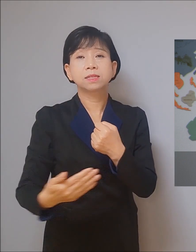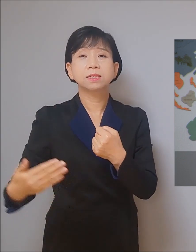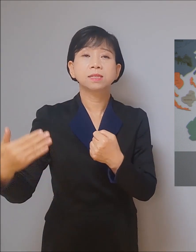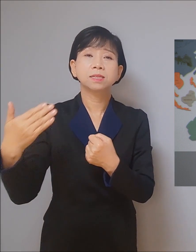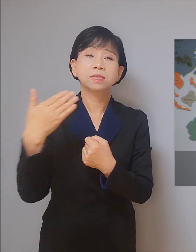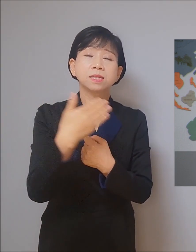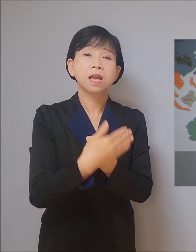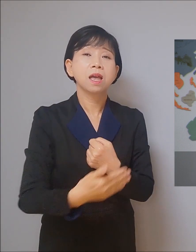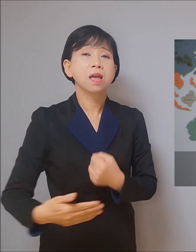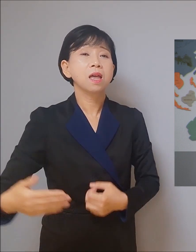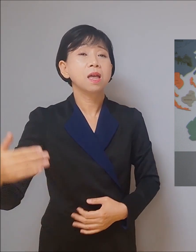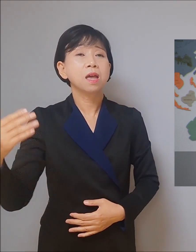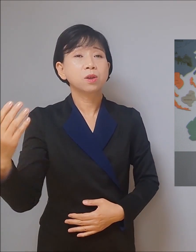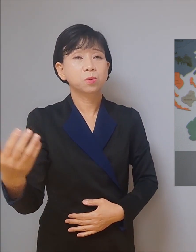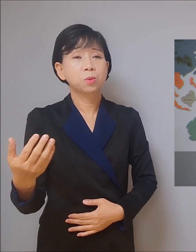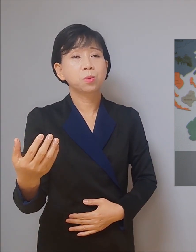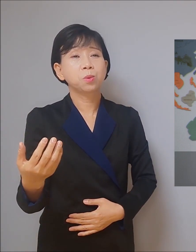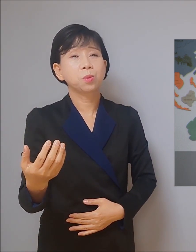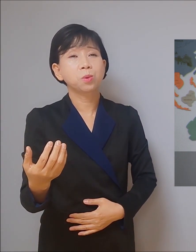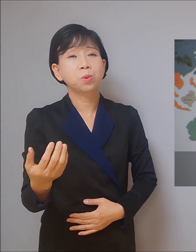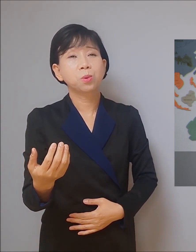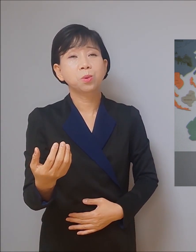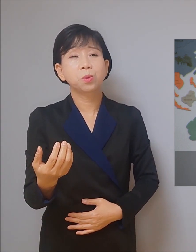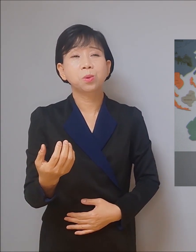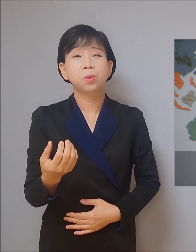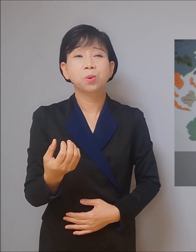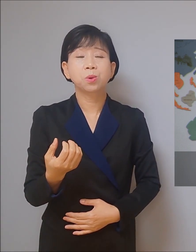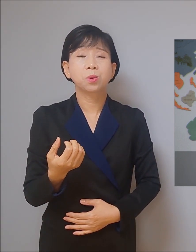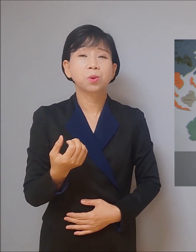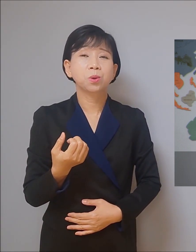주님의 은혜로